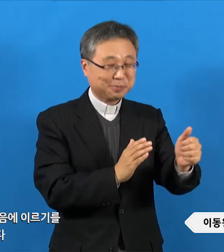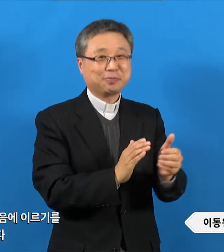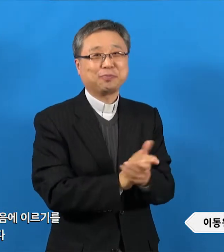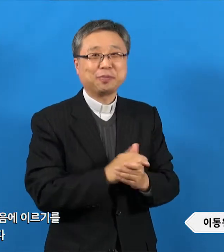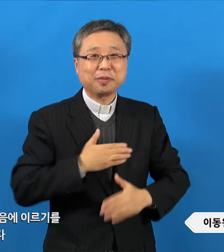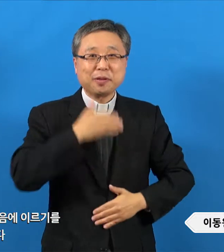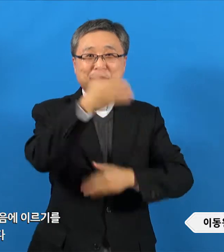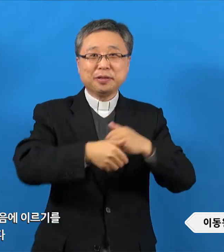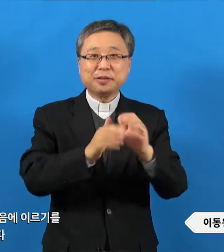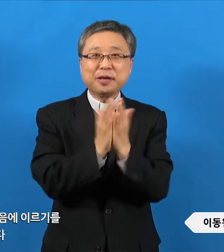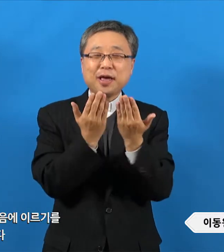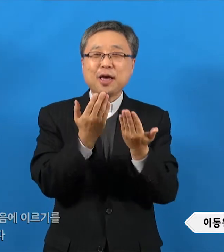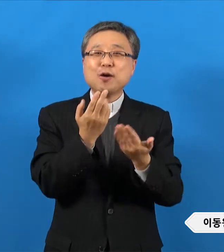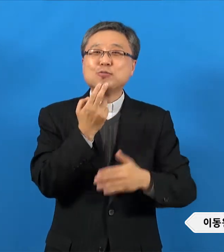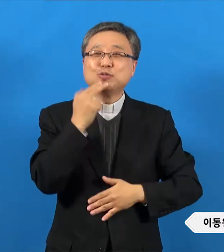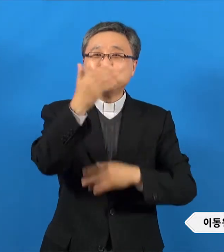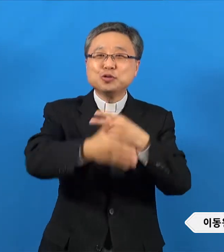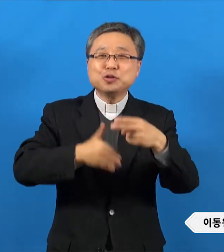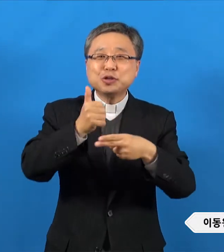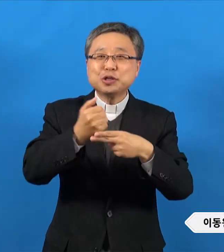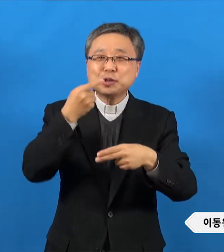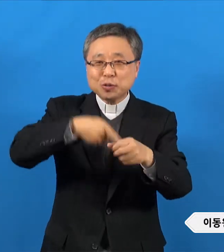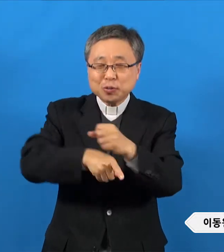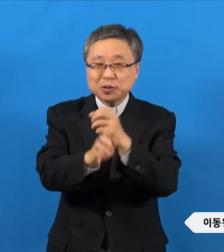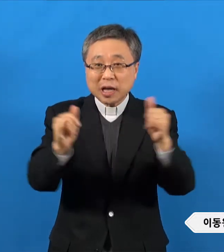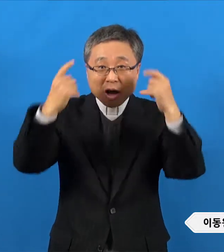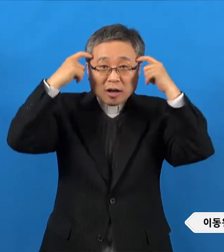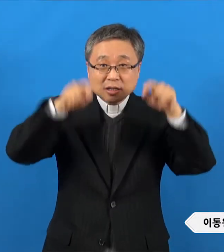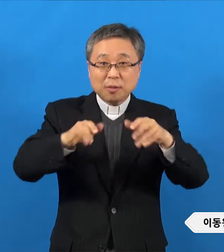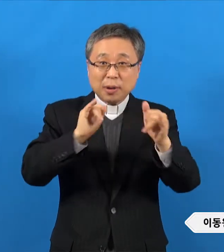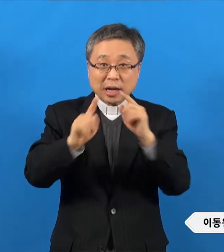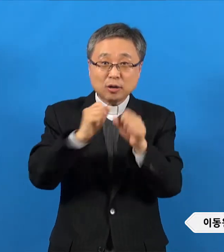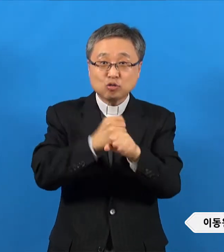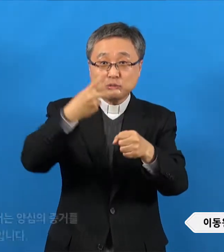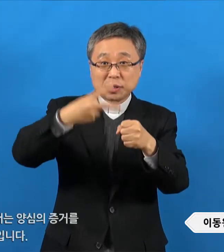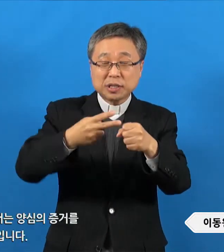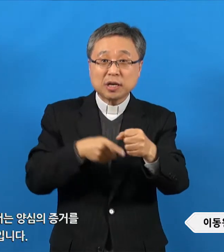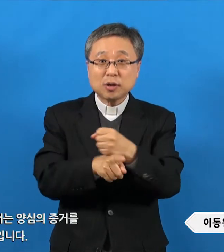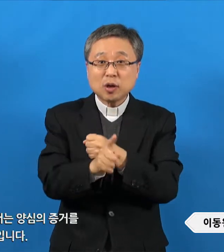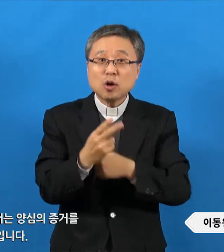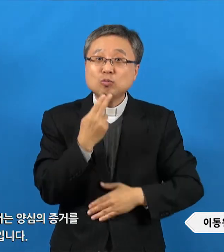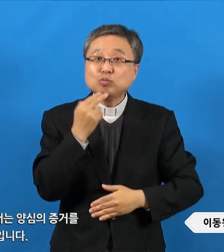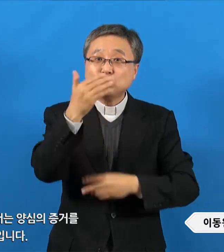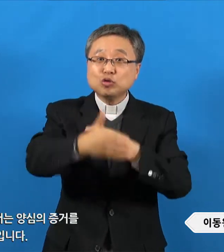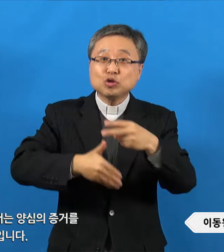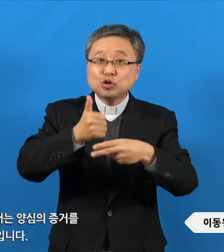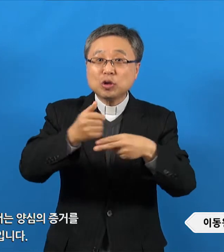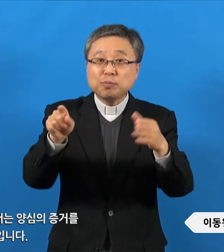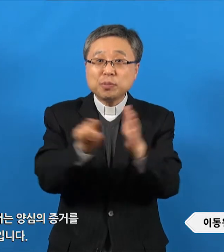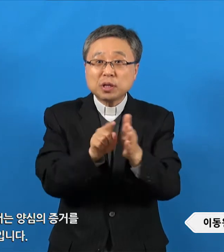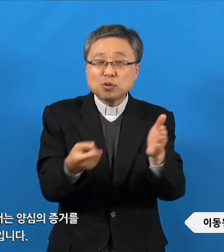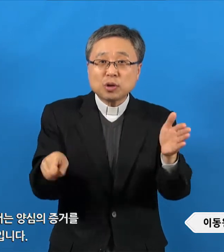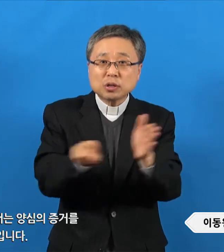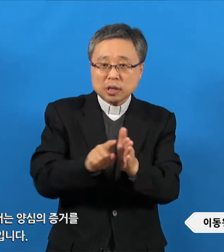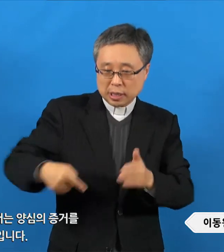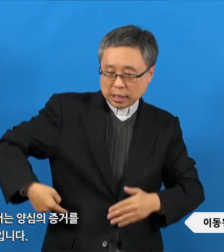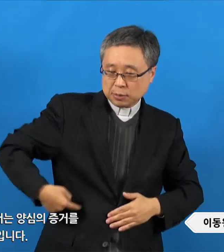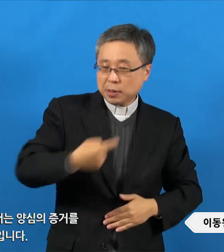자, 성경이 무신론자를 어리석다고 말하는 또 하나의 이유, 두 번째로 무신론을 믿기 위해서는 양심의 증거를 외면해야 하기